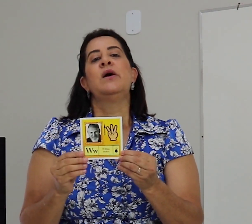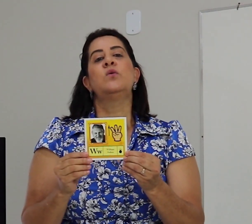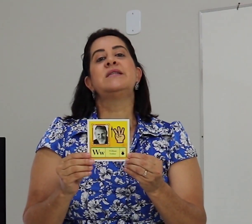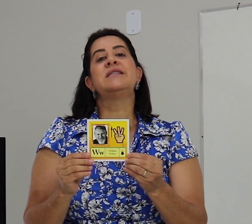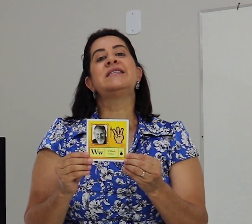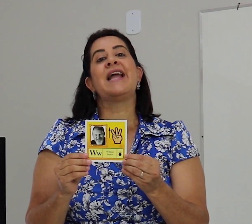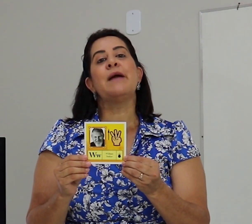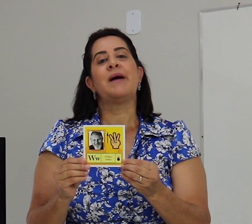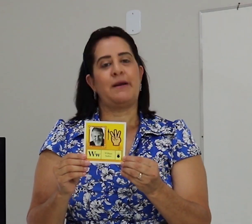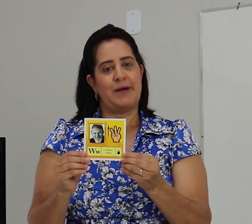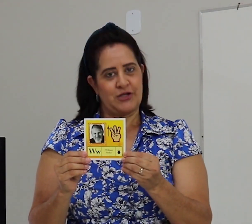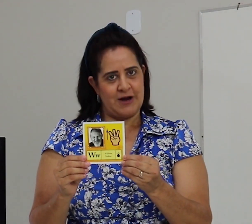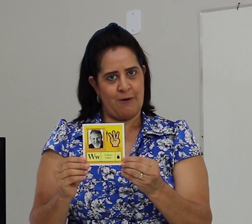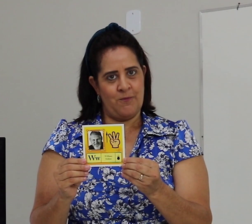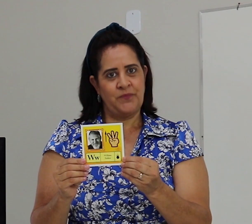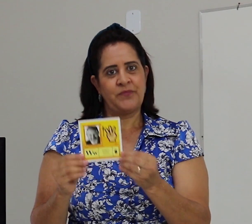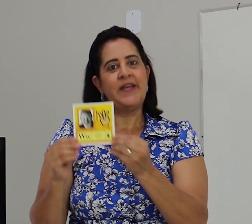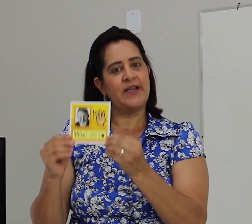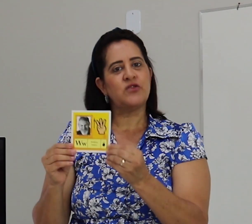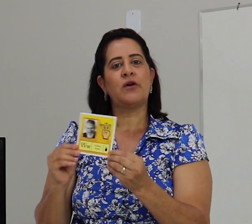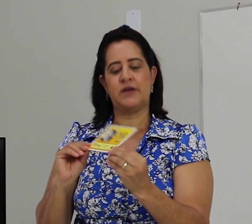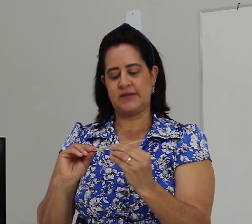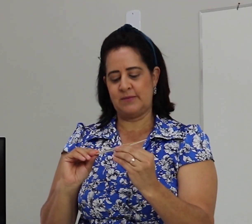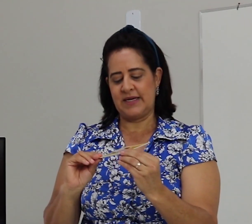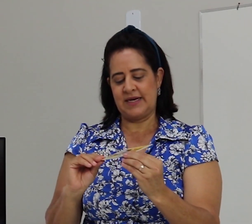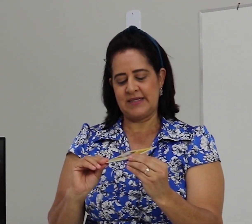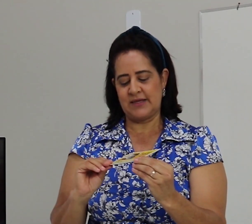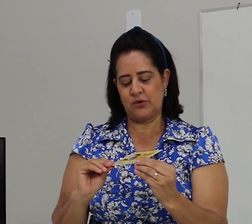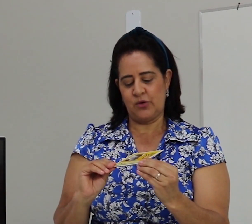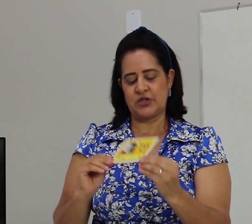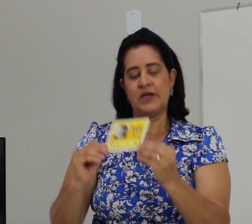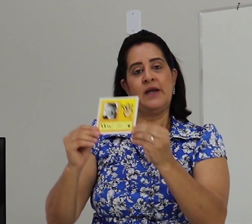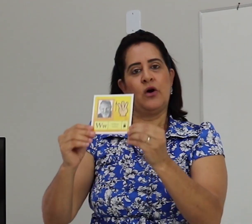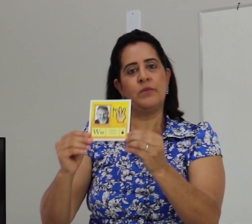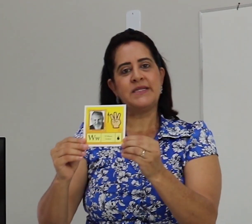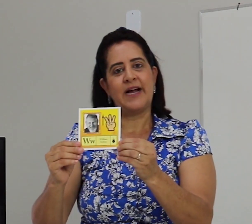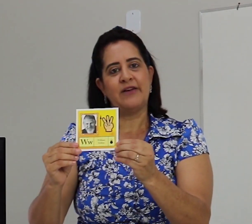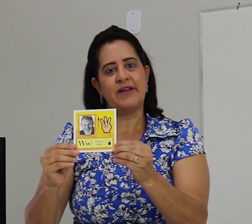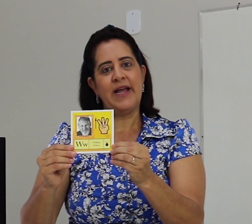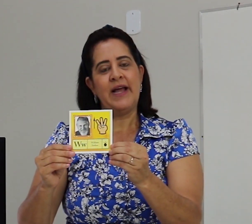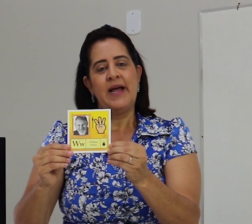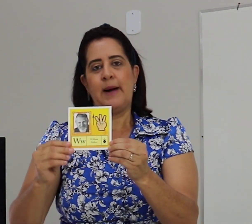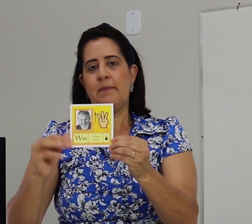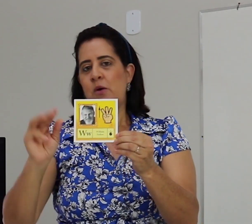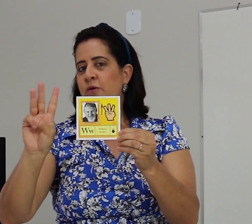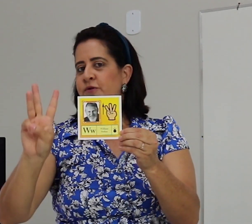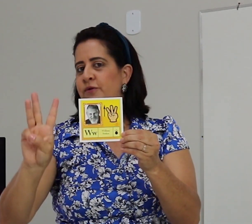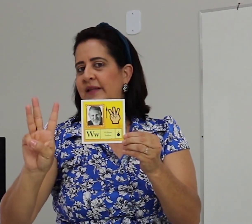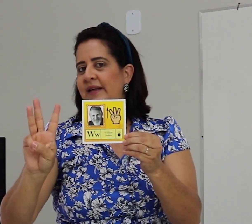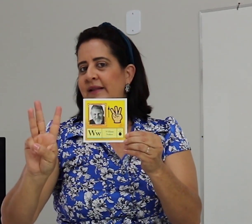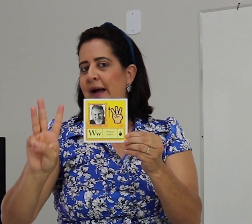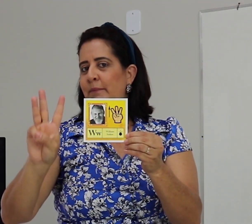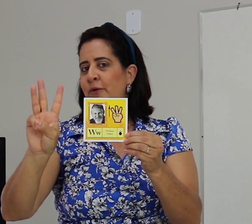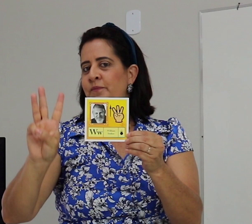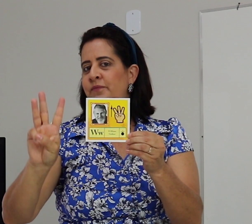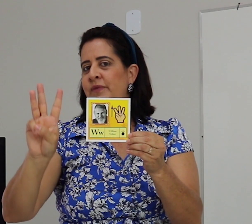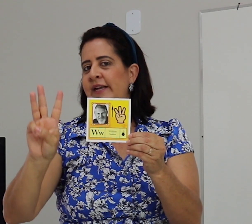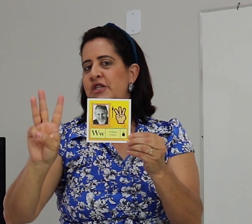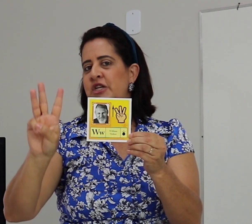um sistema gramatical. E isso é o que nós estamos analisando hoje. Observem, né? A mão construída em W indica